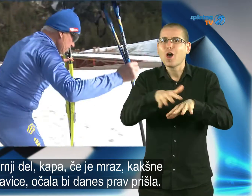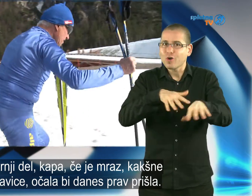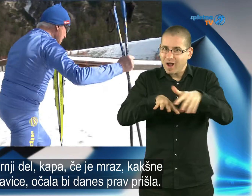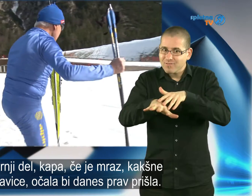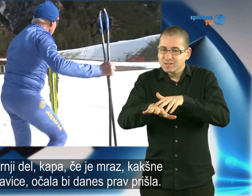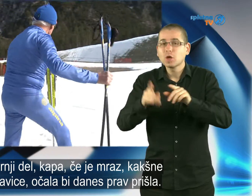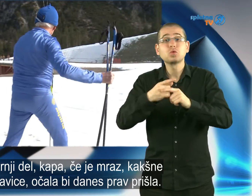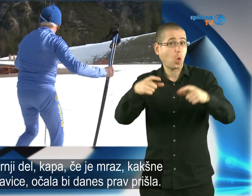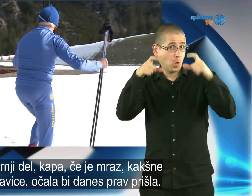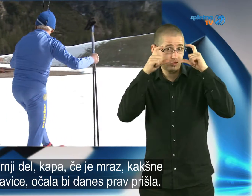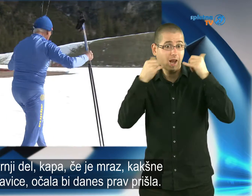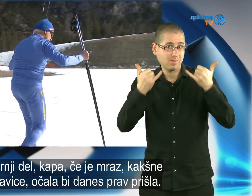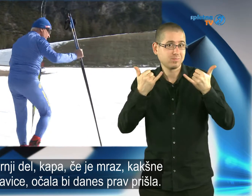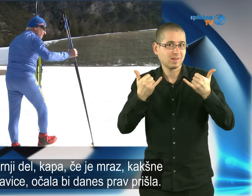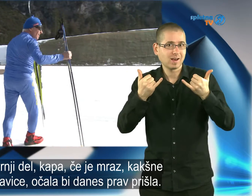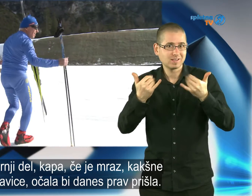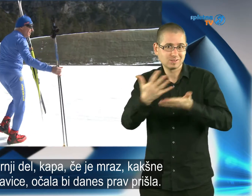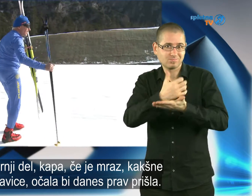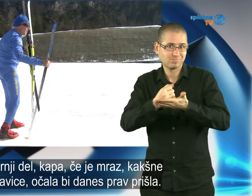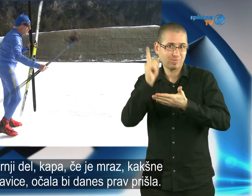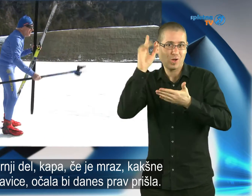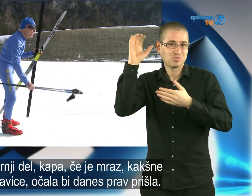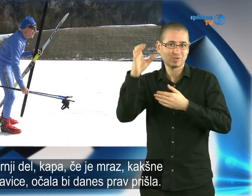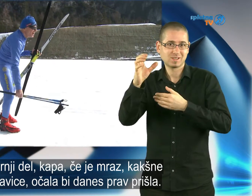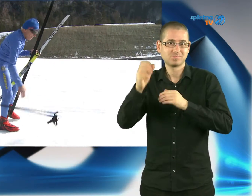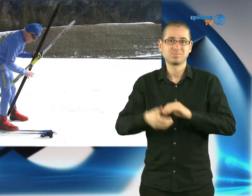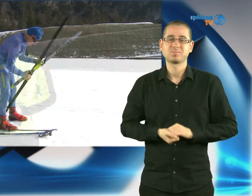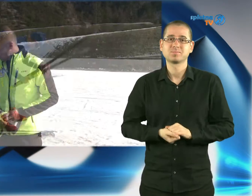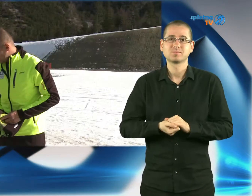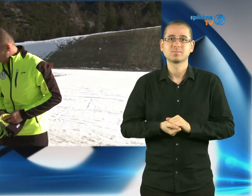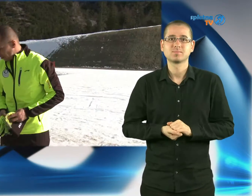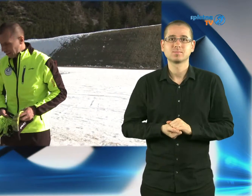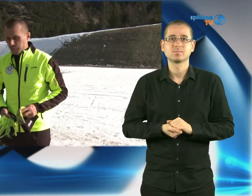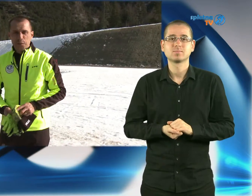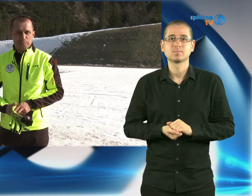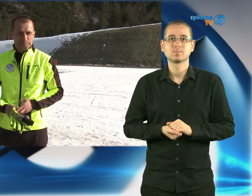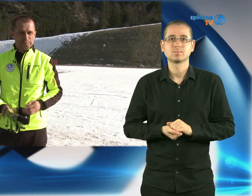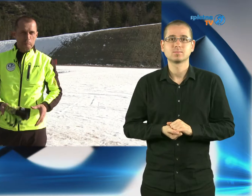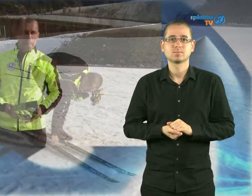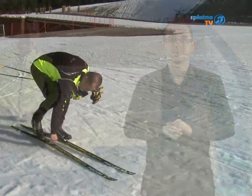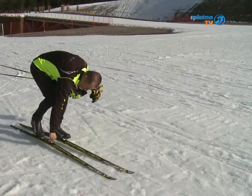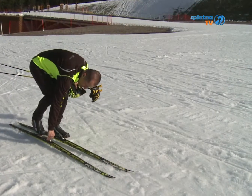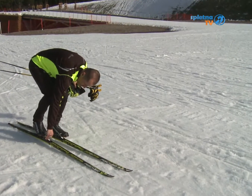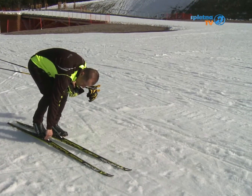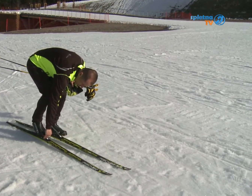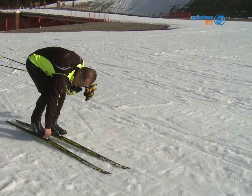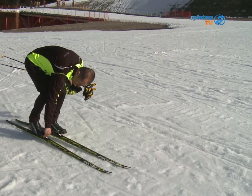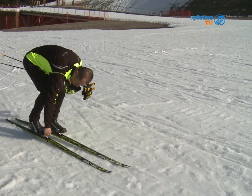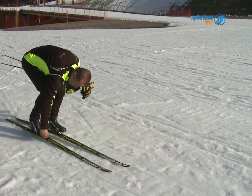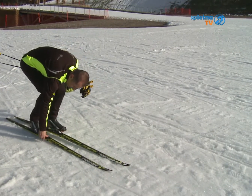kapa, če je mraz, rokavice, kakšna očala bi danes prav prišla, tako da to je nekako to.